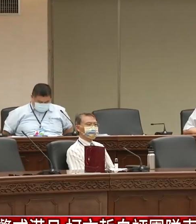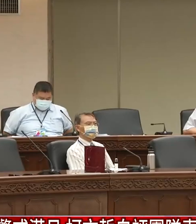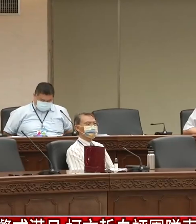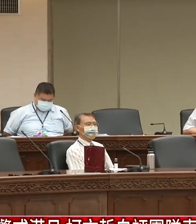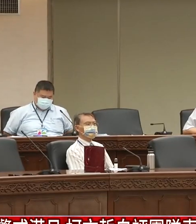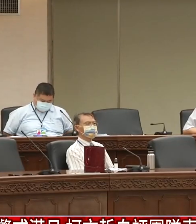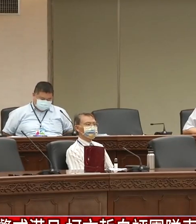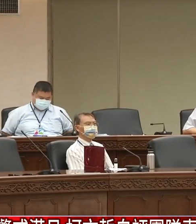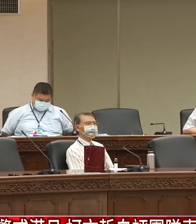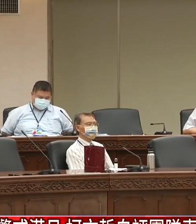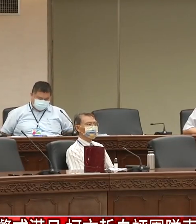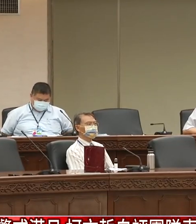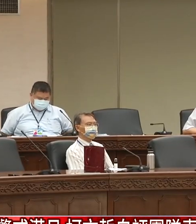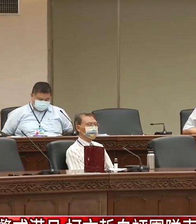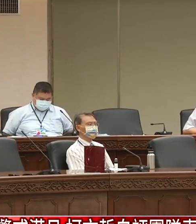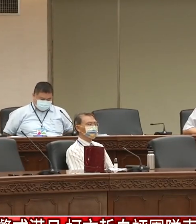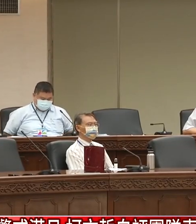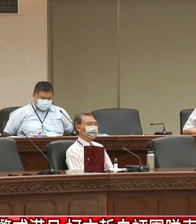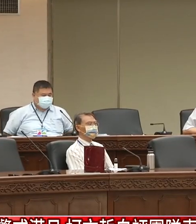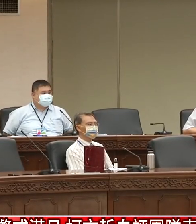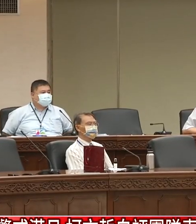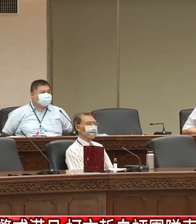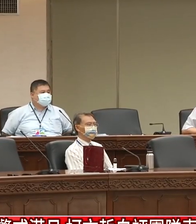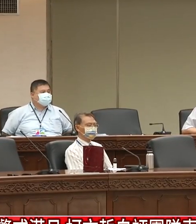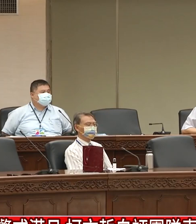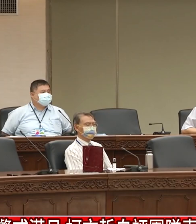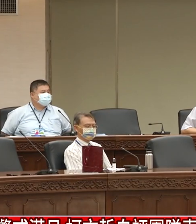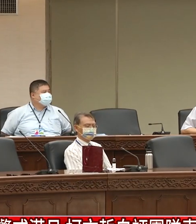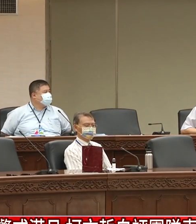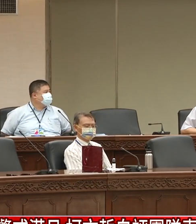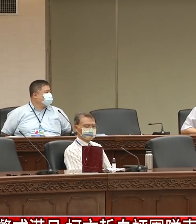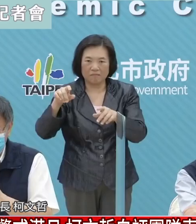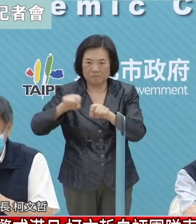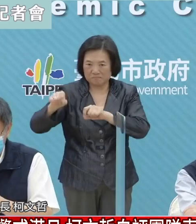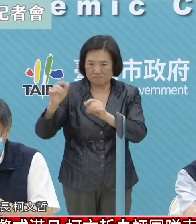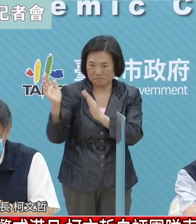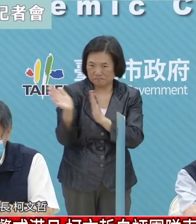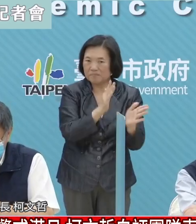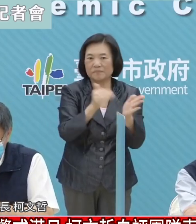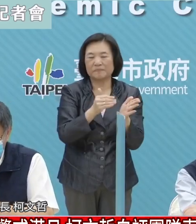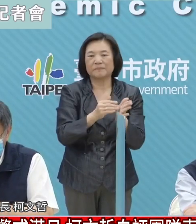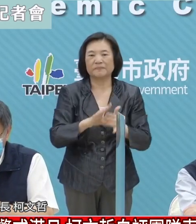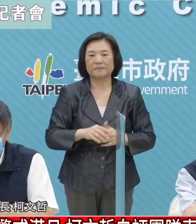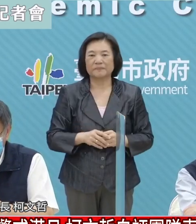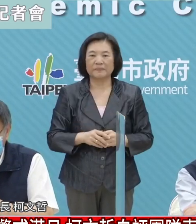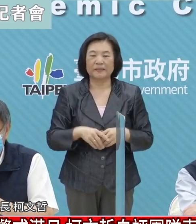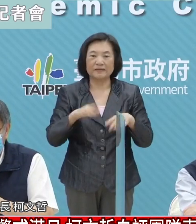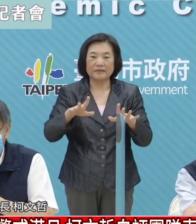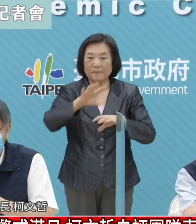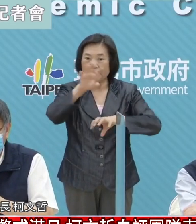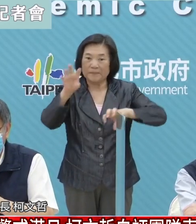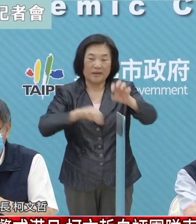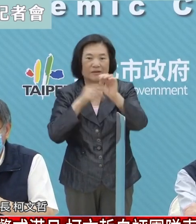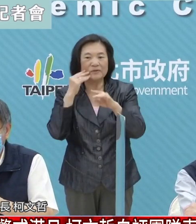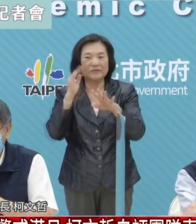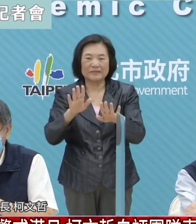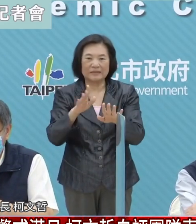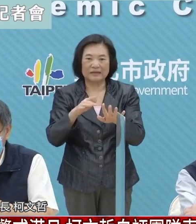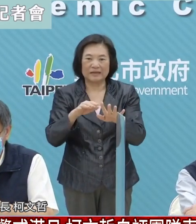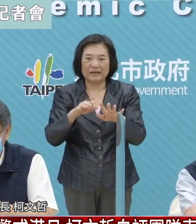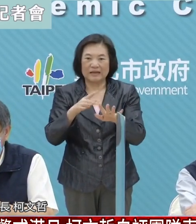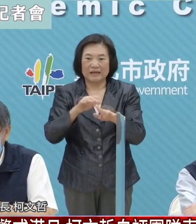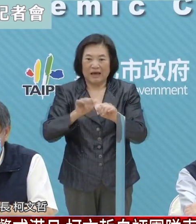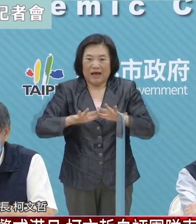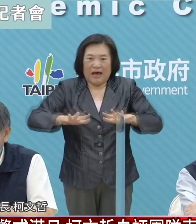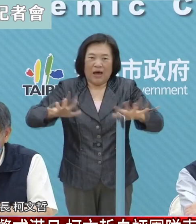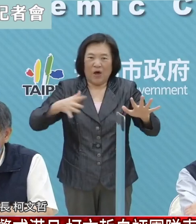哦，那还有防疫旅馆这些战线建立，那，现在就是倒过来嘛，现在开始大会战大概结束了，现在就是